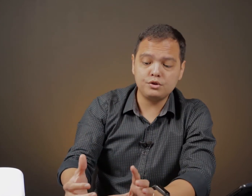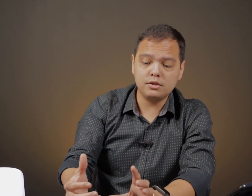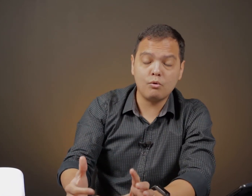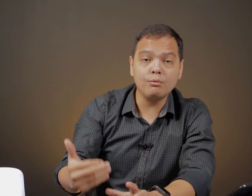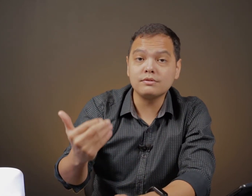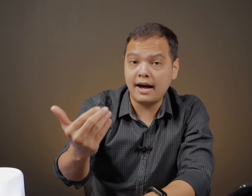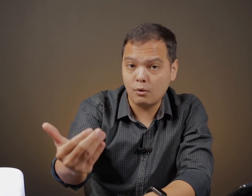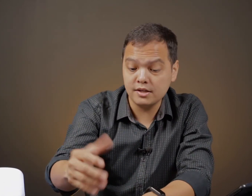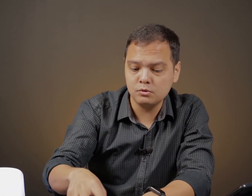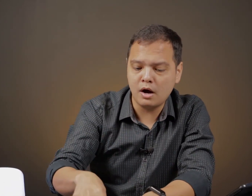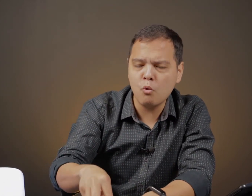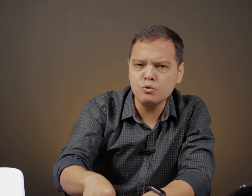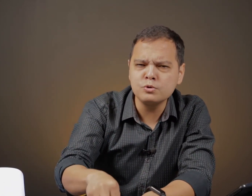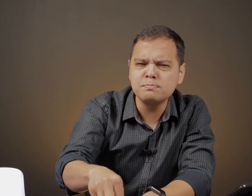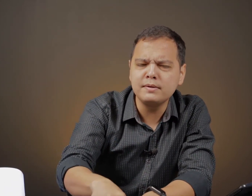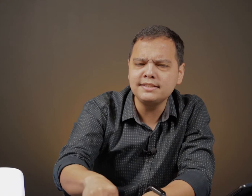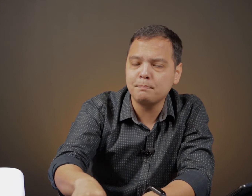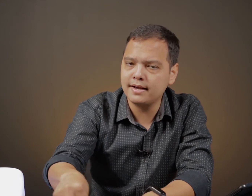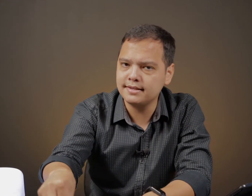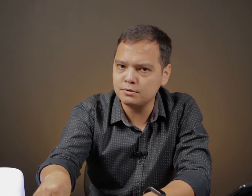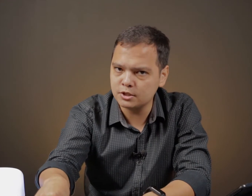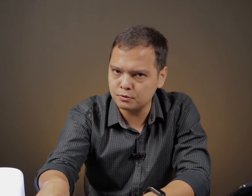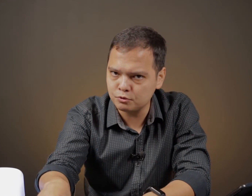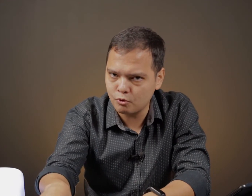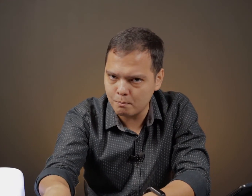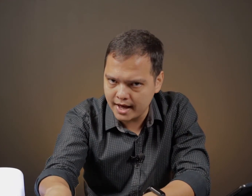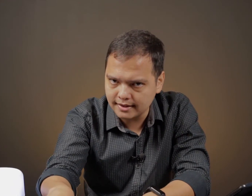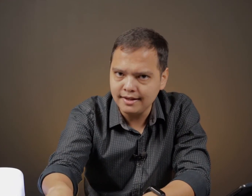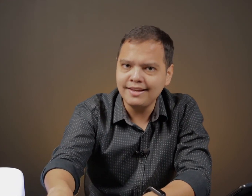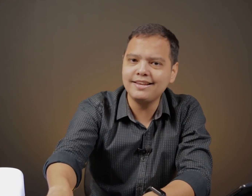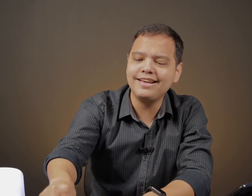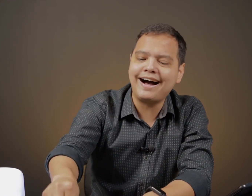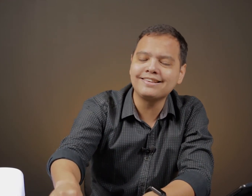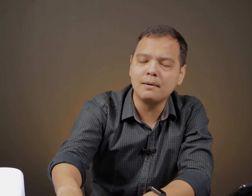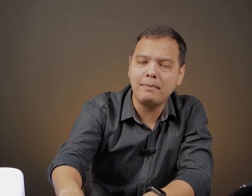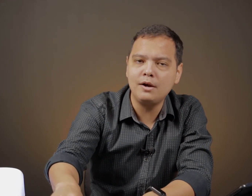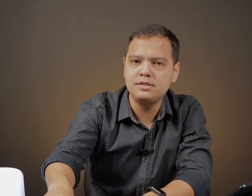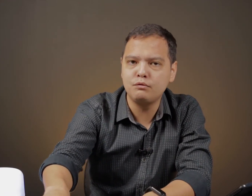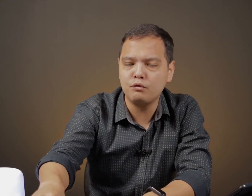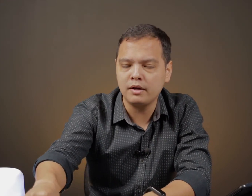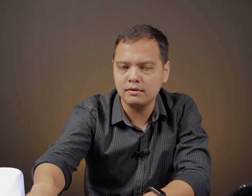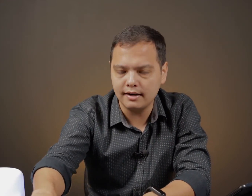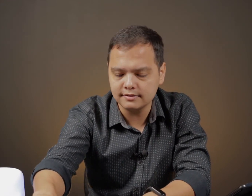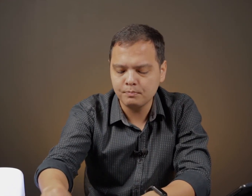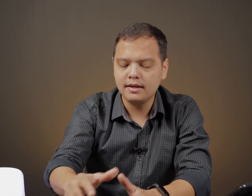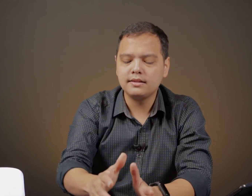te contar quais são alguns dos principais erros que as pessoas cometem e que atrapalham o desenvolvimento delas.